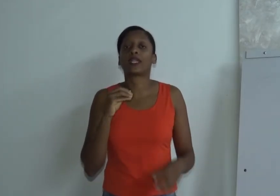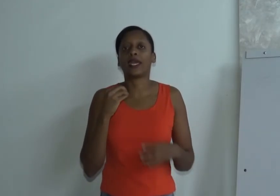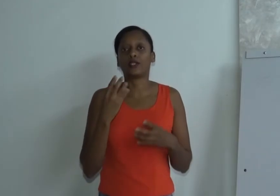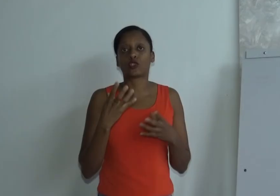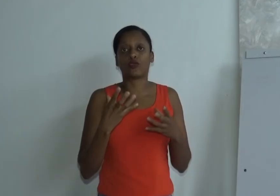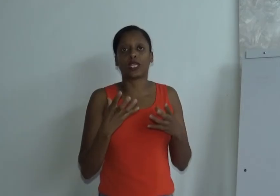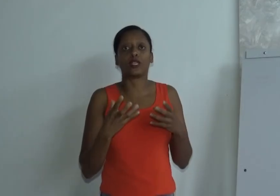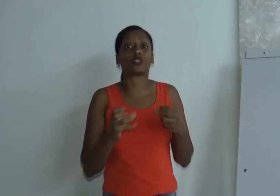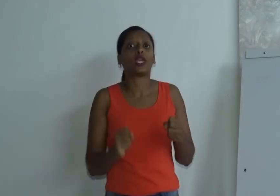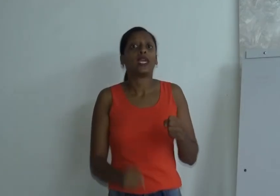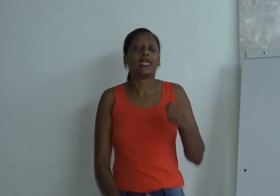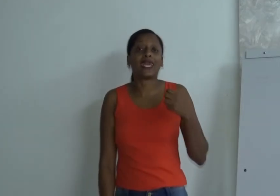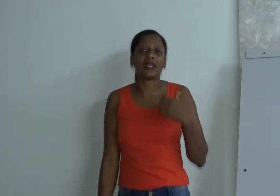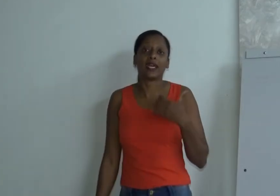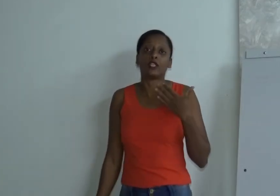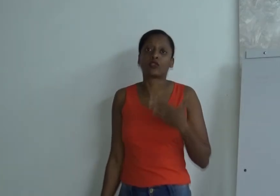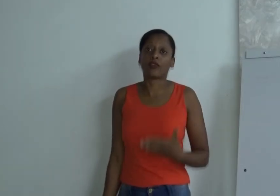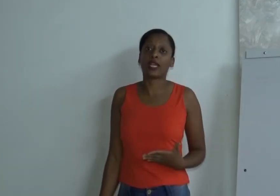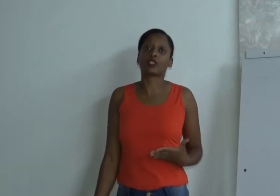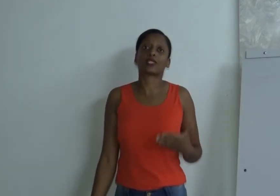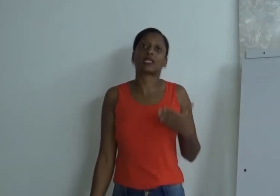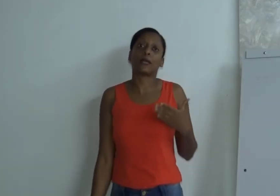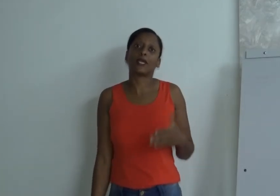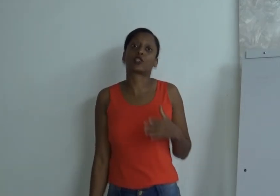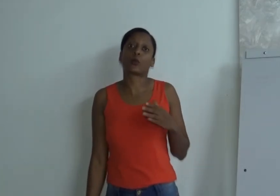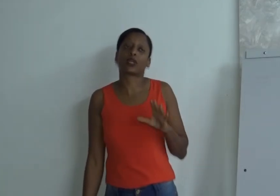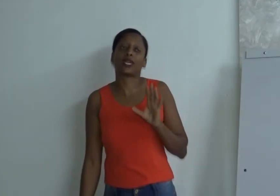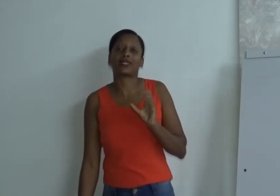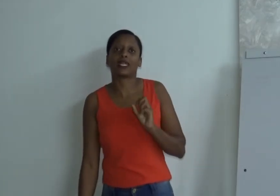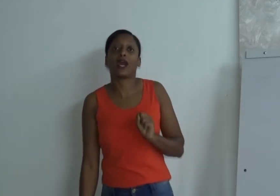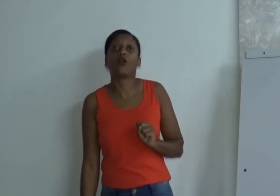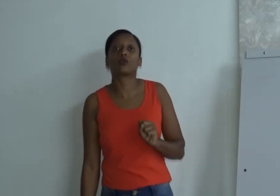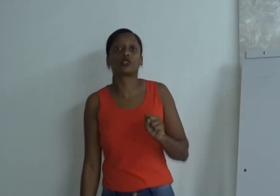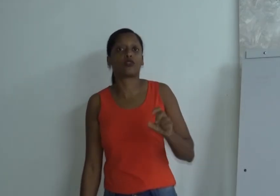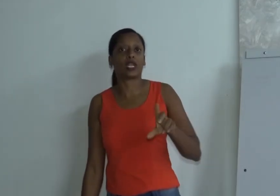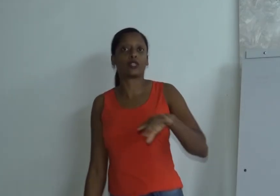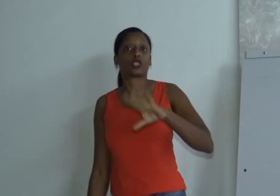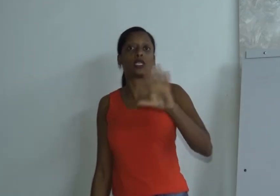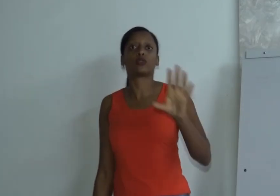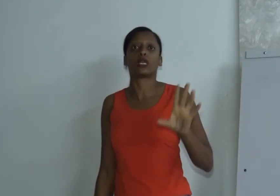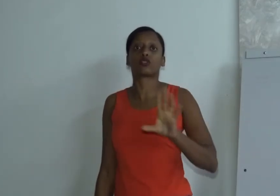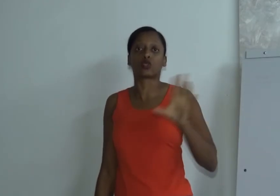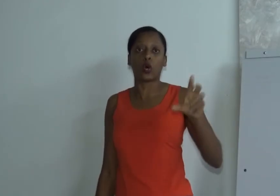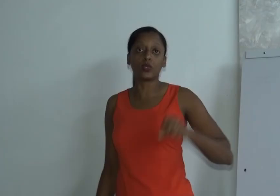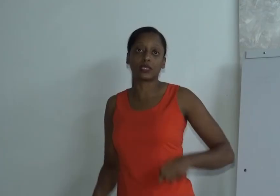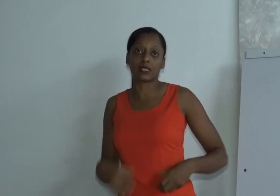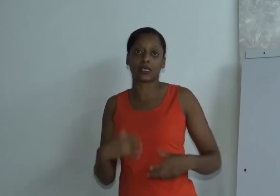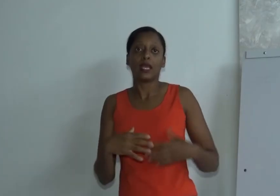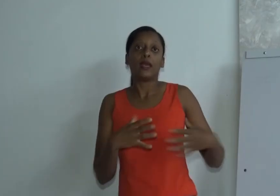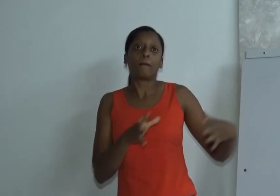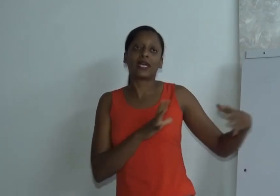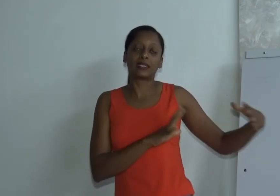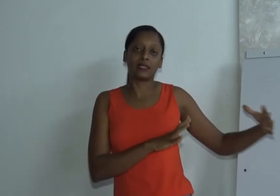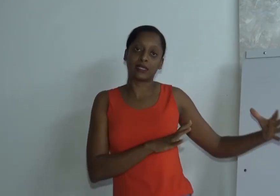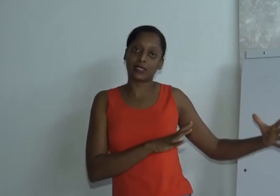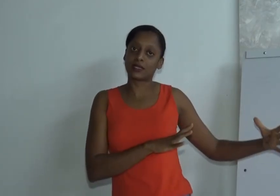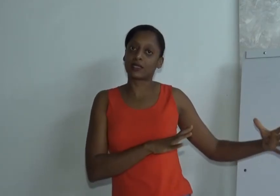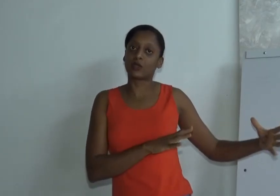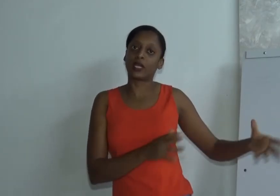é diferente. E ela é diferente exatamente porque ela tem algo diferente que nas outras matrizes extracelulares